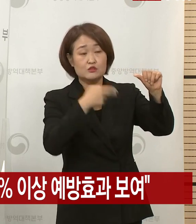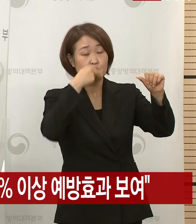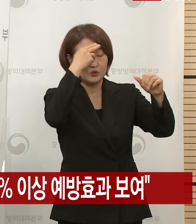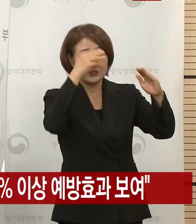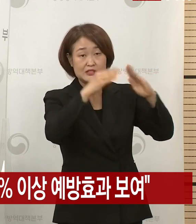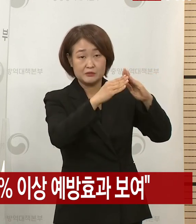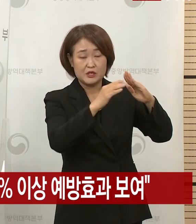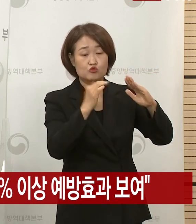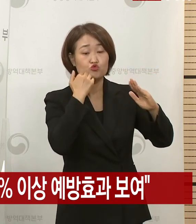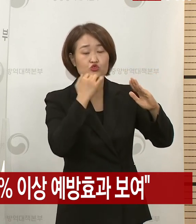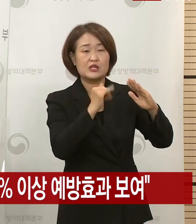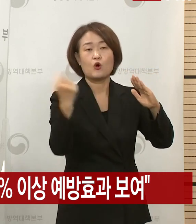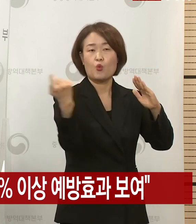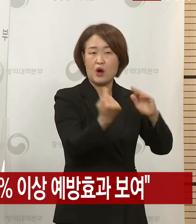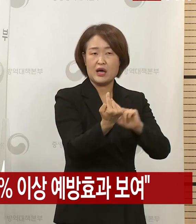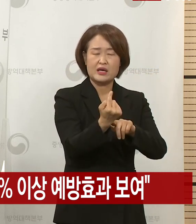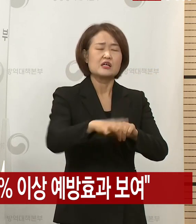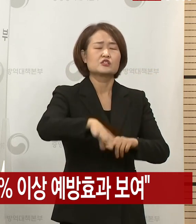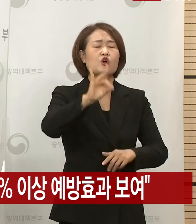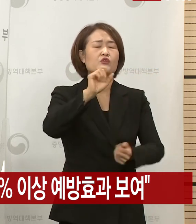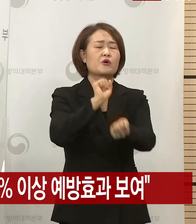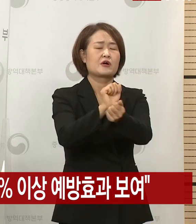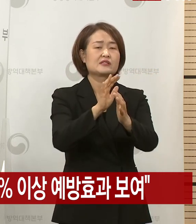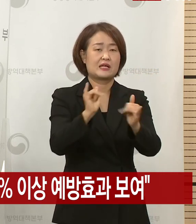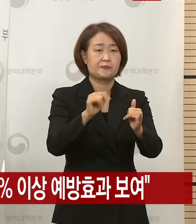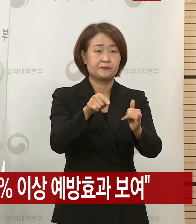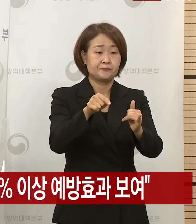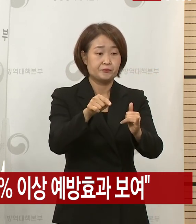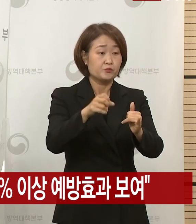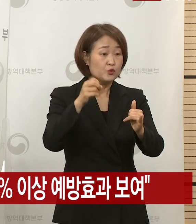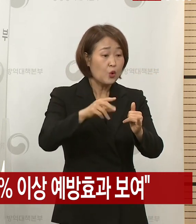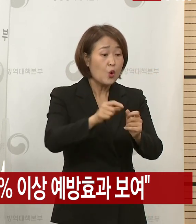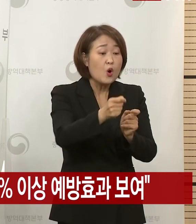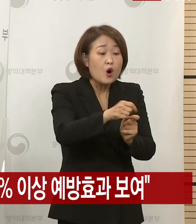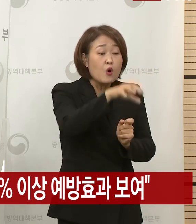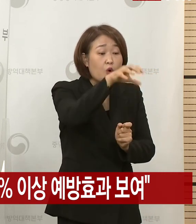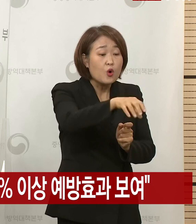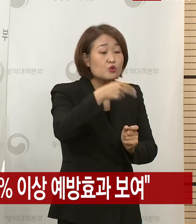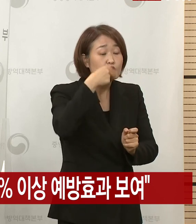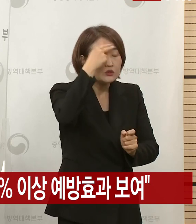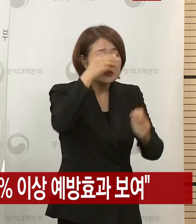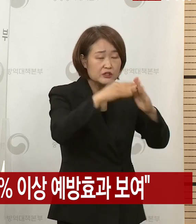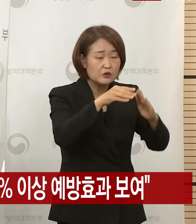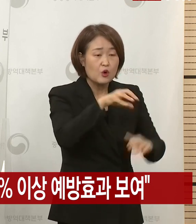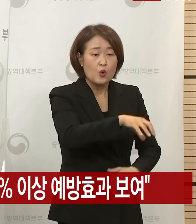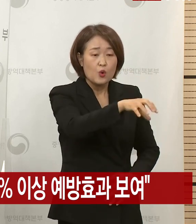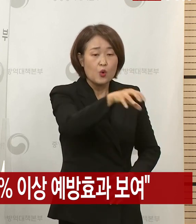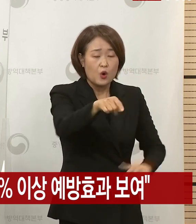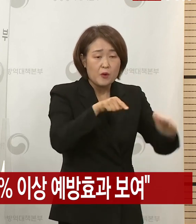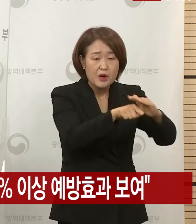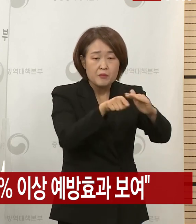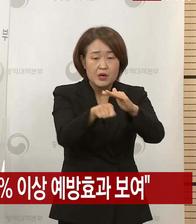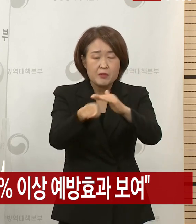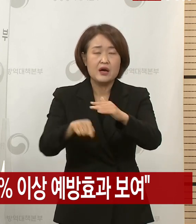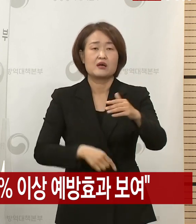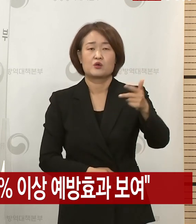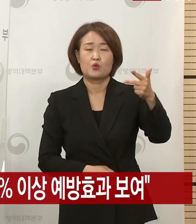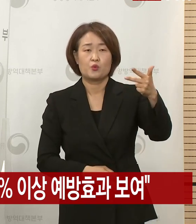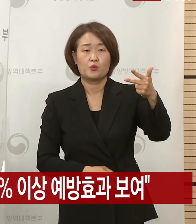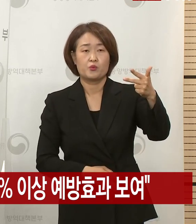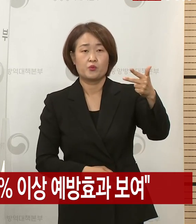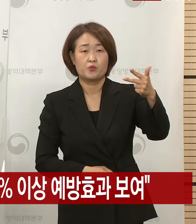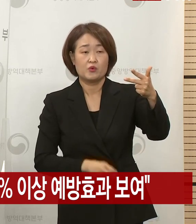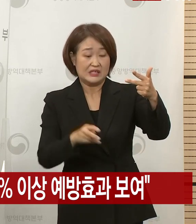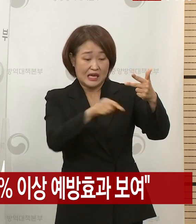유흥주점 이용자가 최초 확진된 이후에 인근 유흥주점 등 모두 7개 시설에서 이용자와